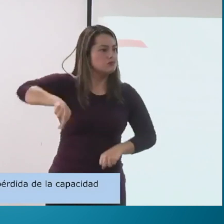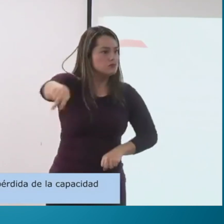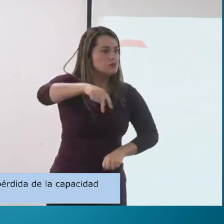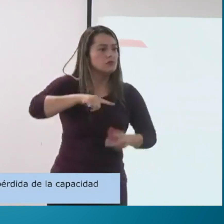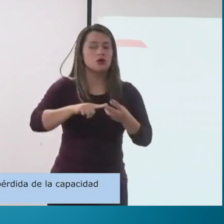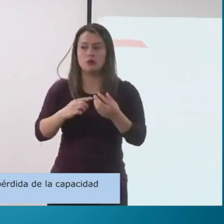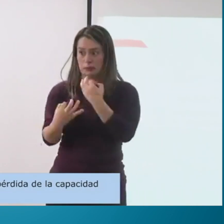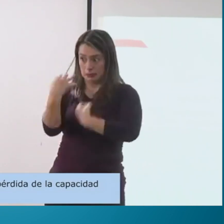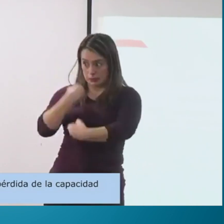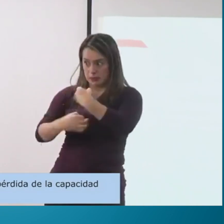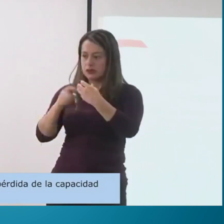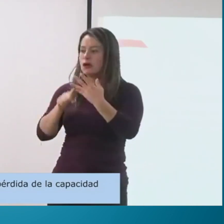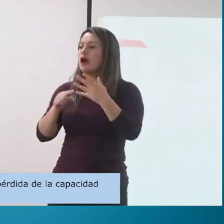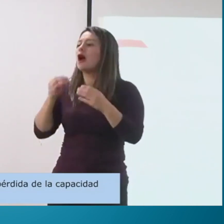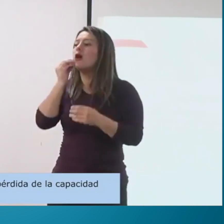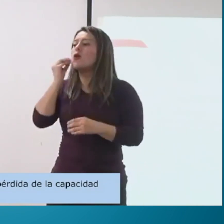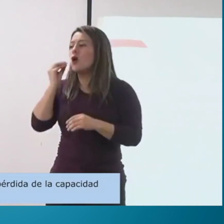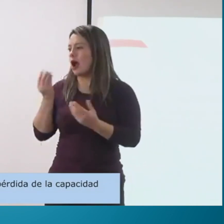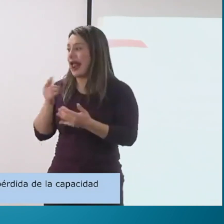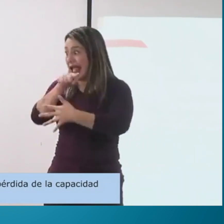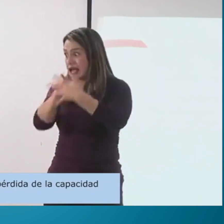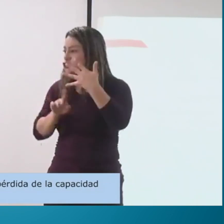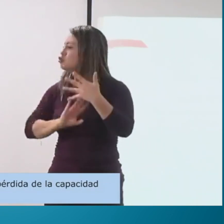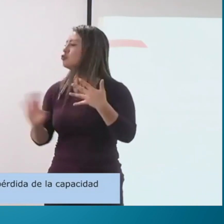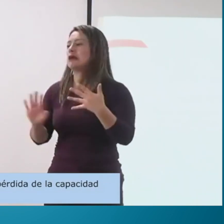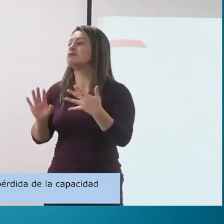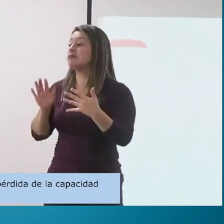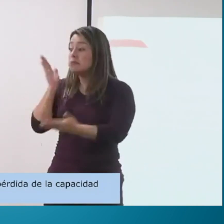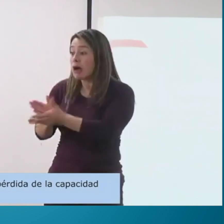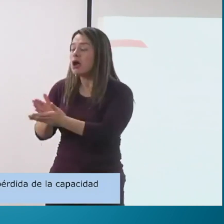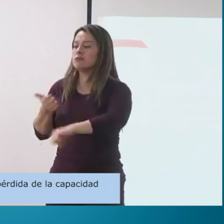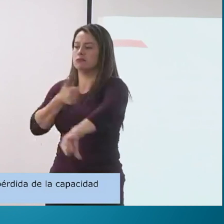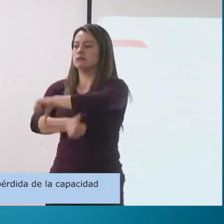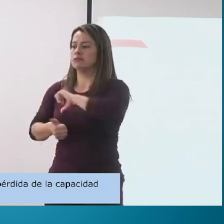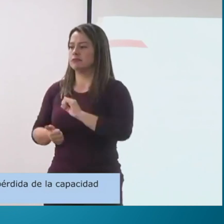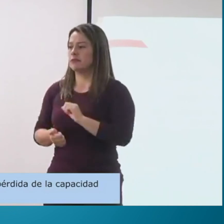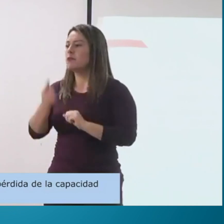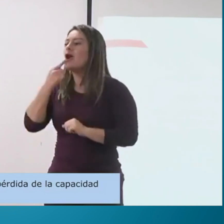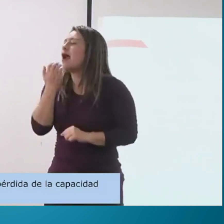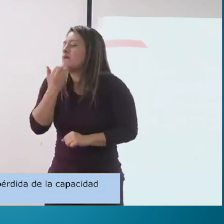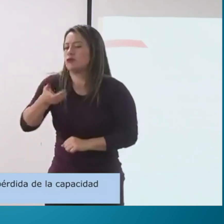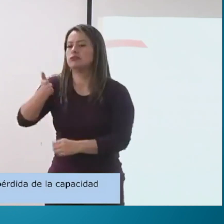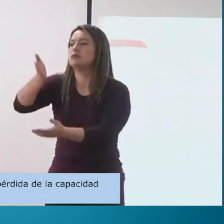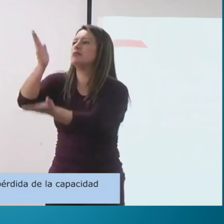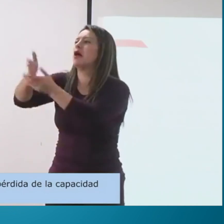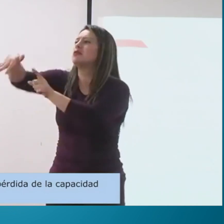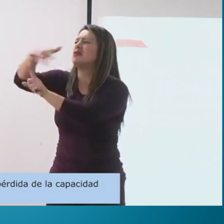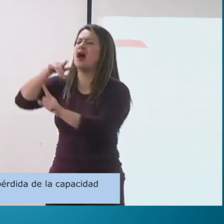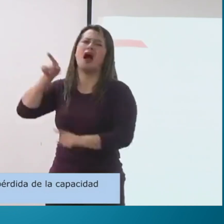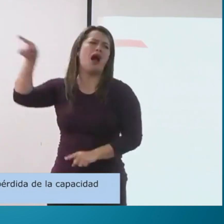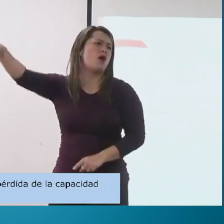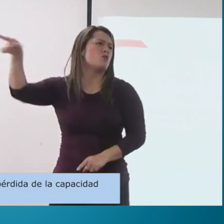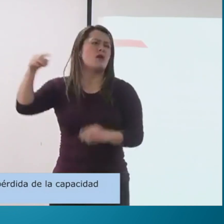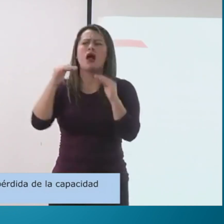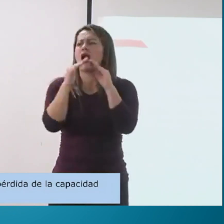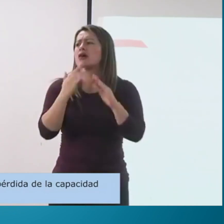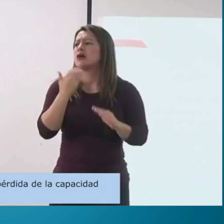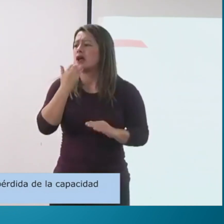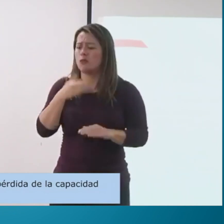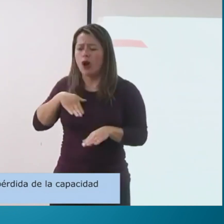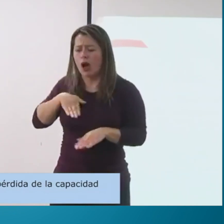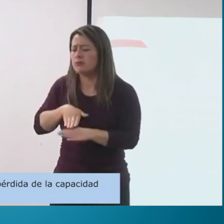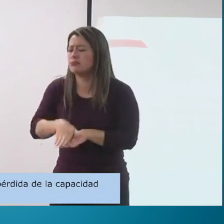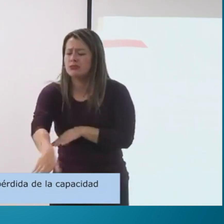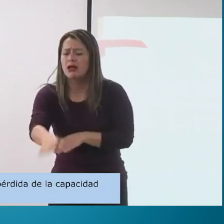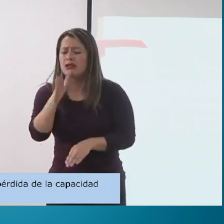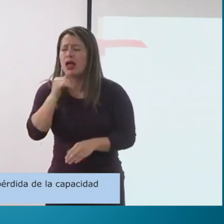y vida doméstica. Y no voy a tener en cuenta cosas ambientales, como dónde vivo, que vivo sin rampas,